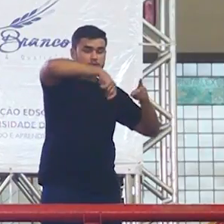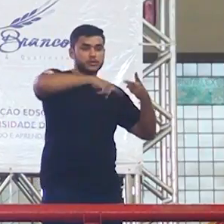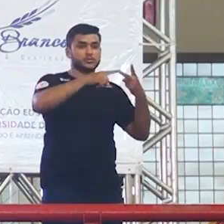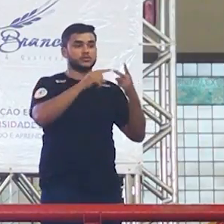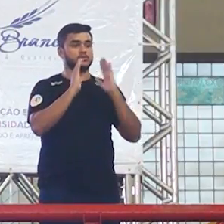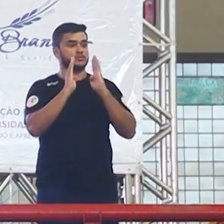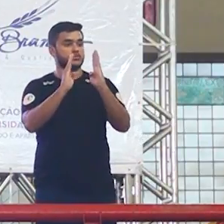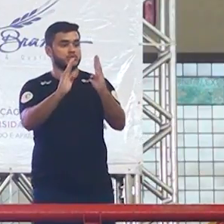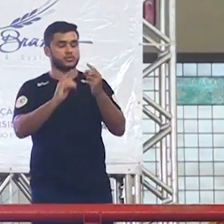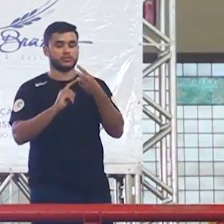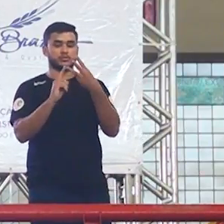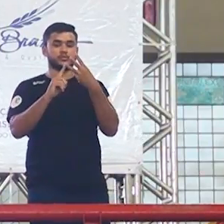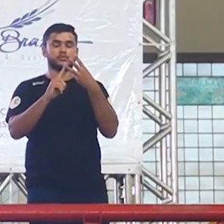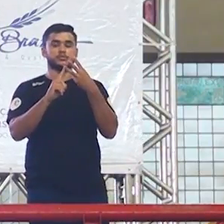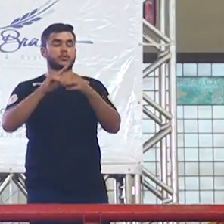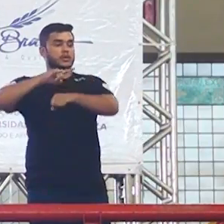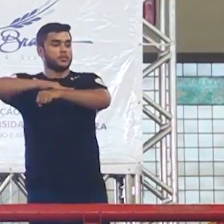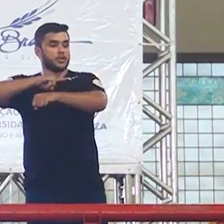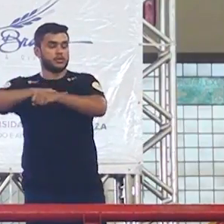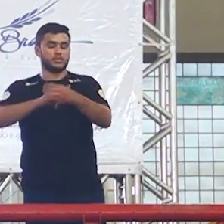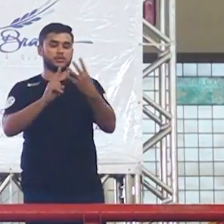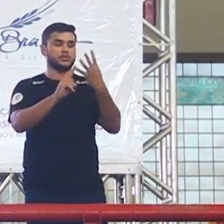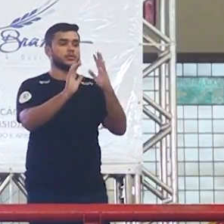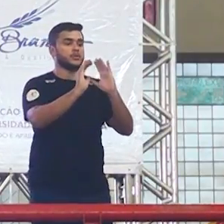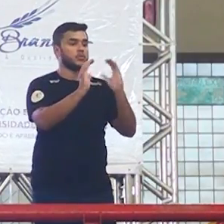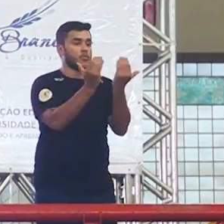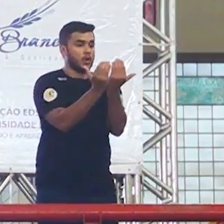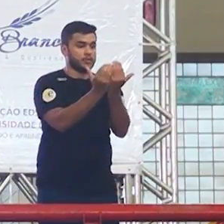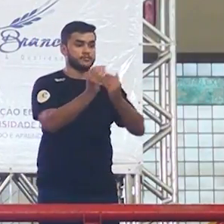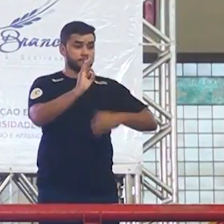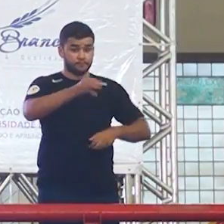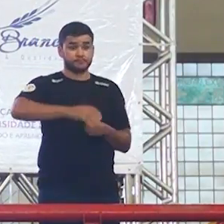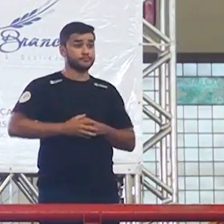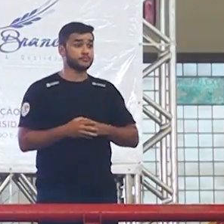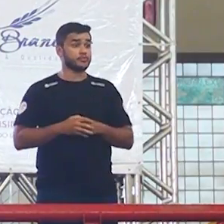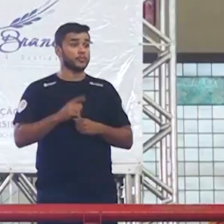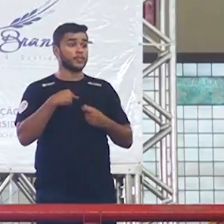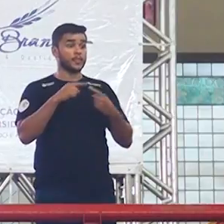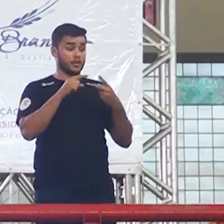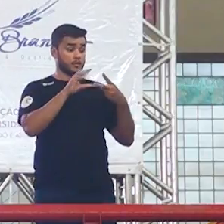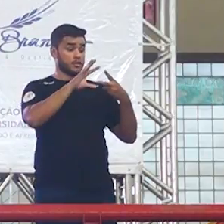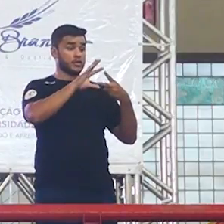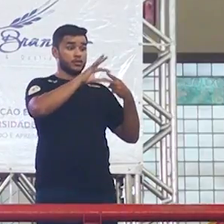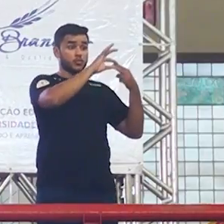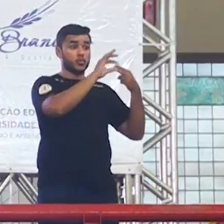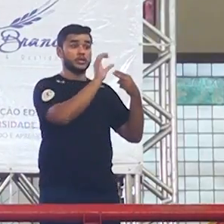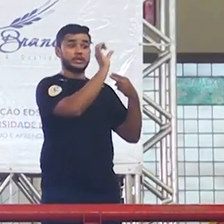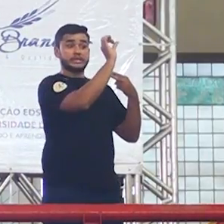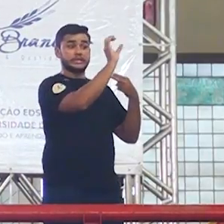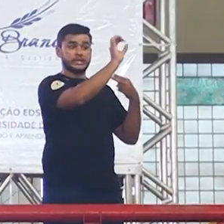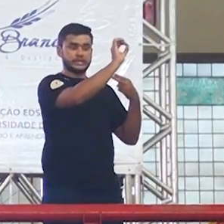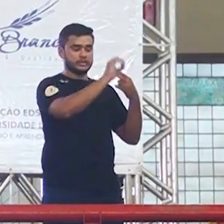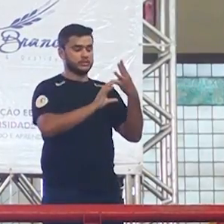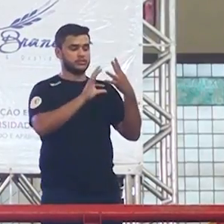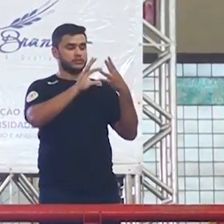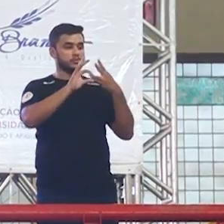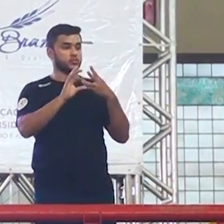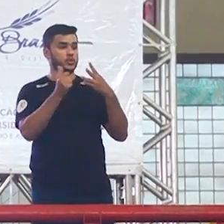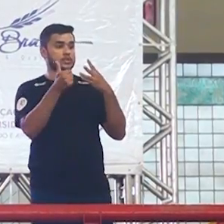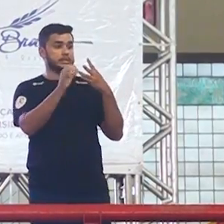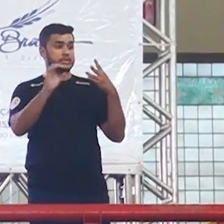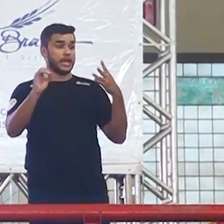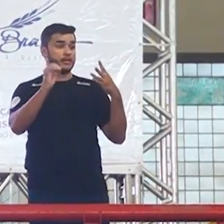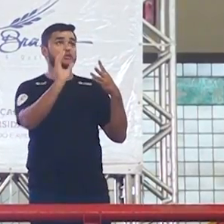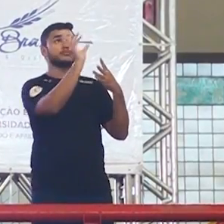quarto, quarto-sala, e outra no banheiro. Das 4, 2 de 60 e 2 de 100.